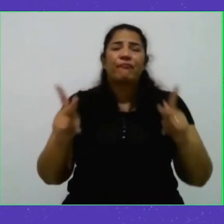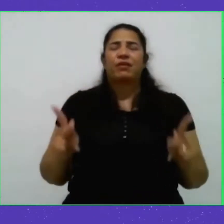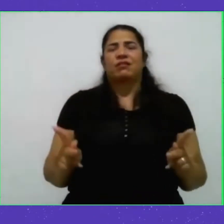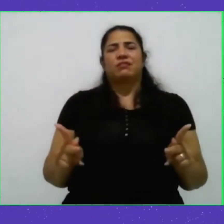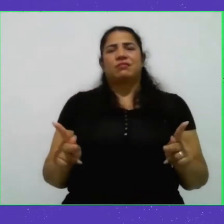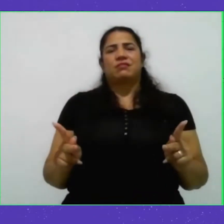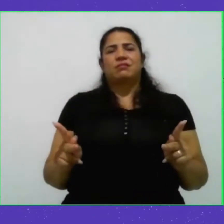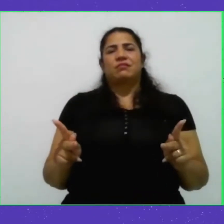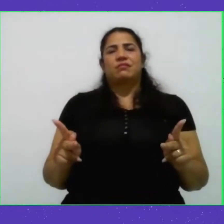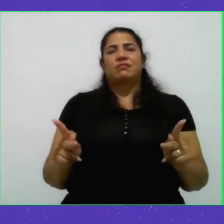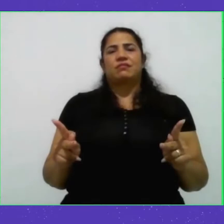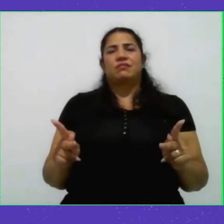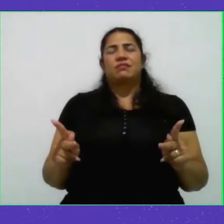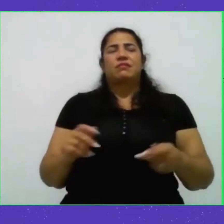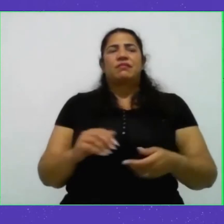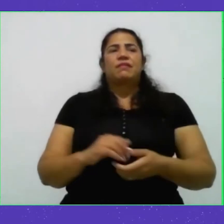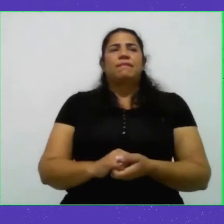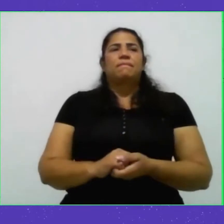a degradação,